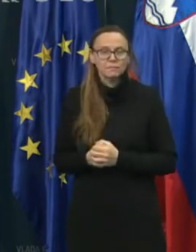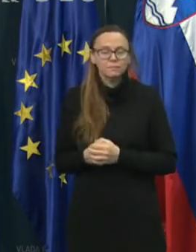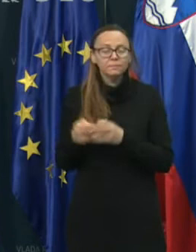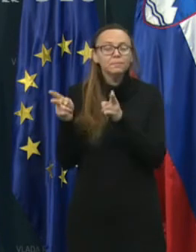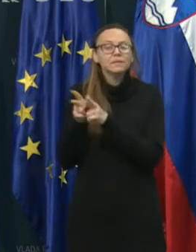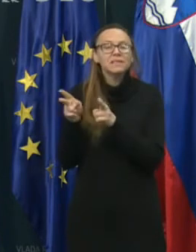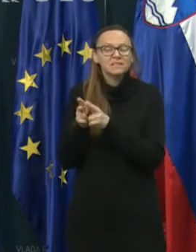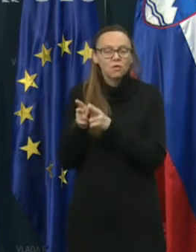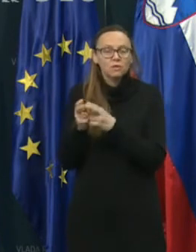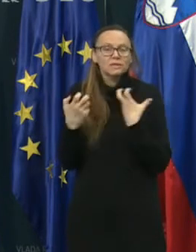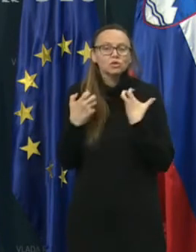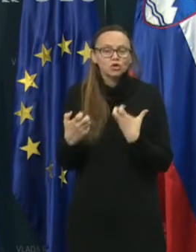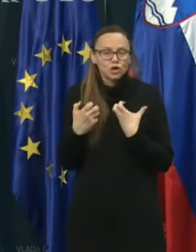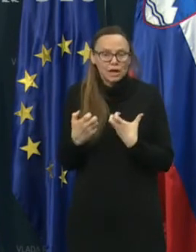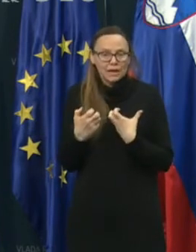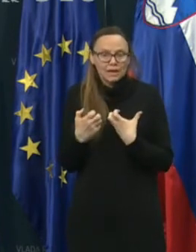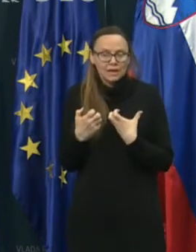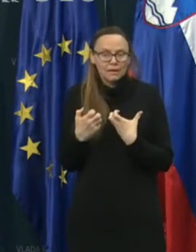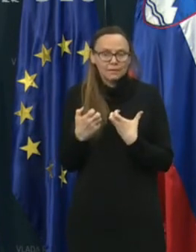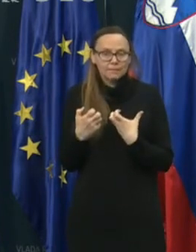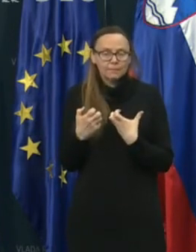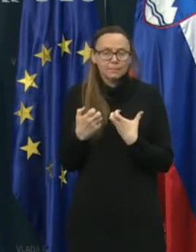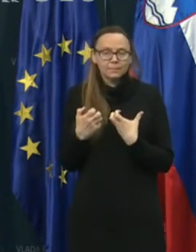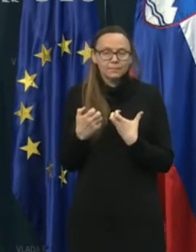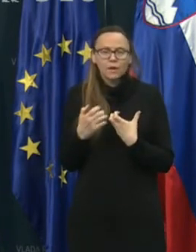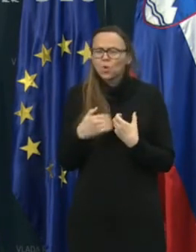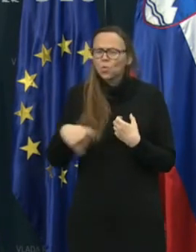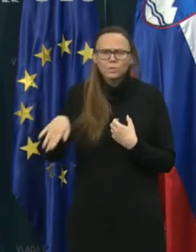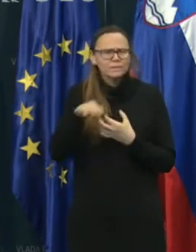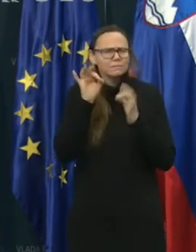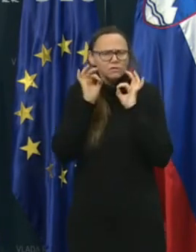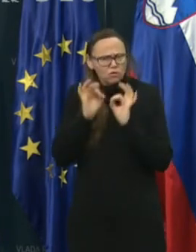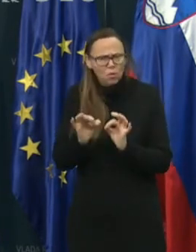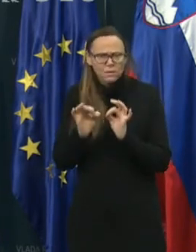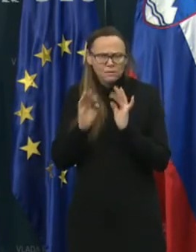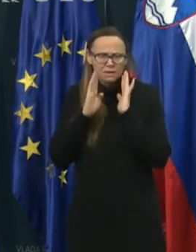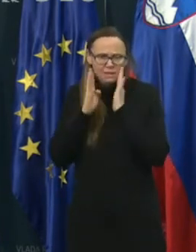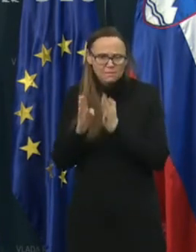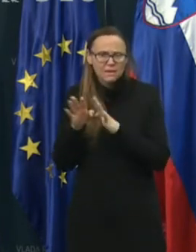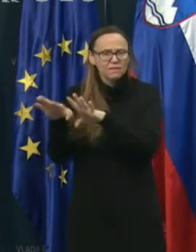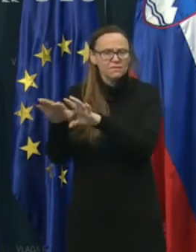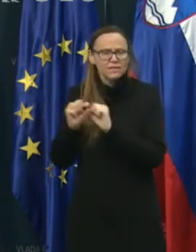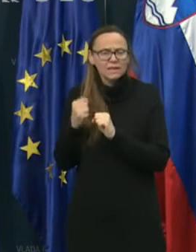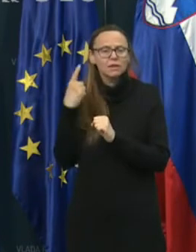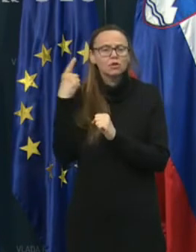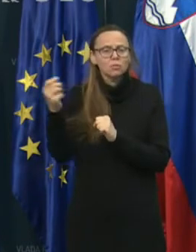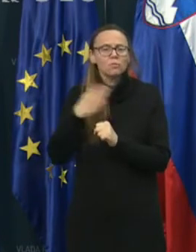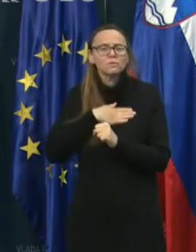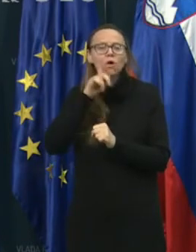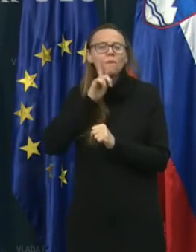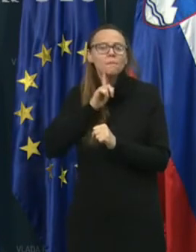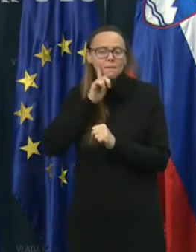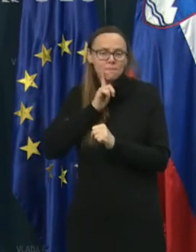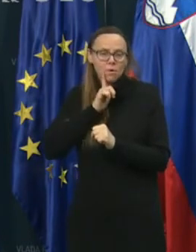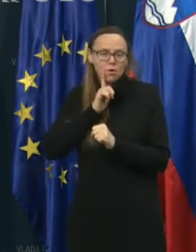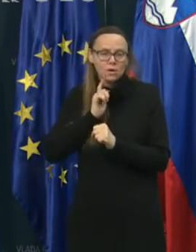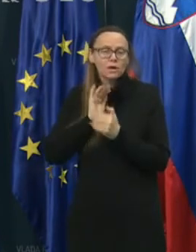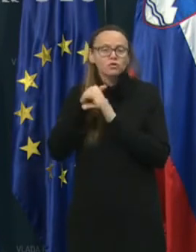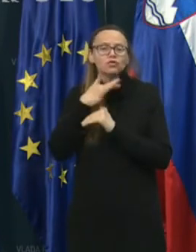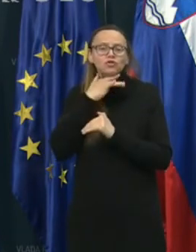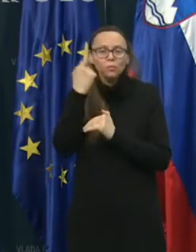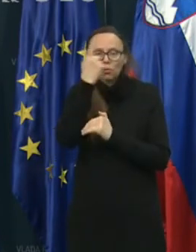Svojci so želeli z vsemi dobrimi nameni vzeti domov svojo mamo za čez